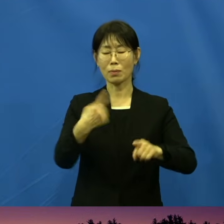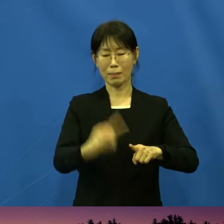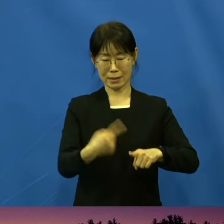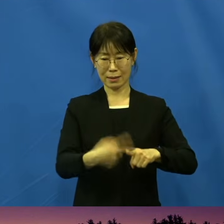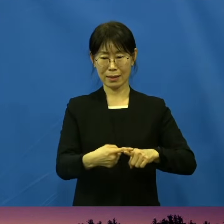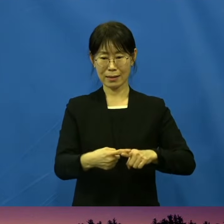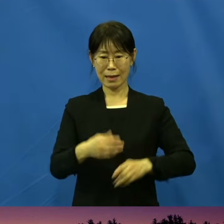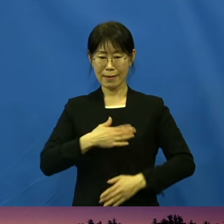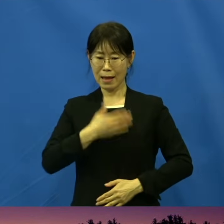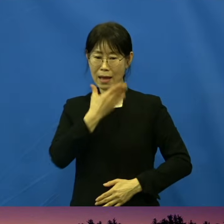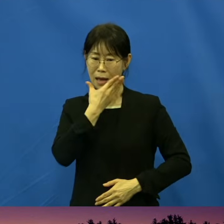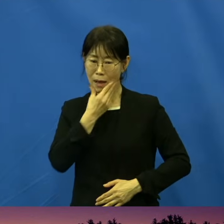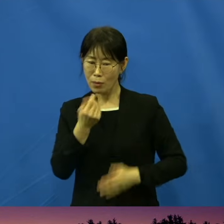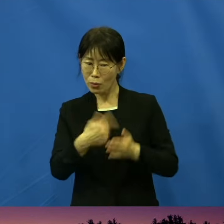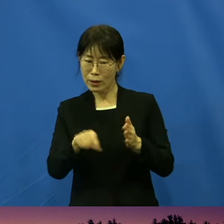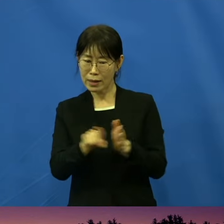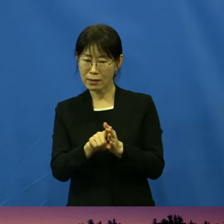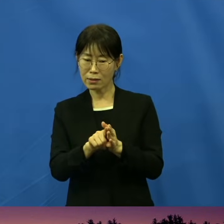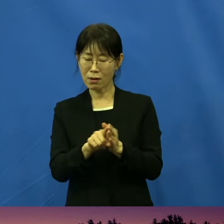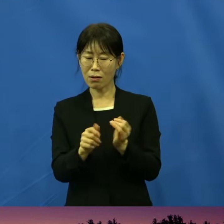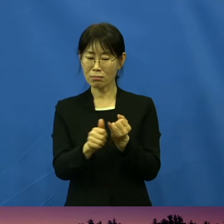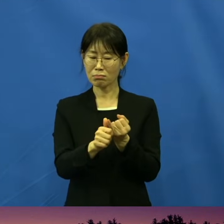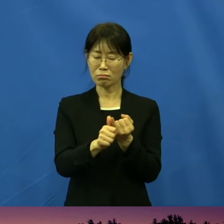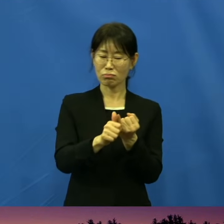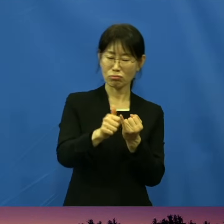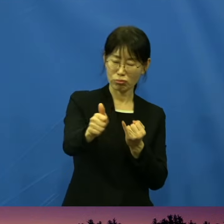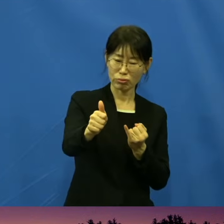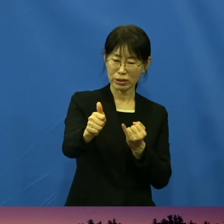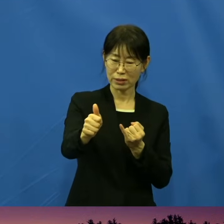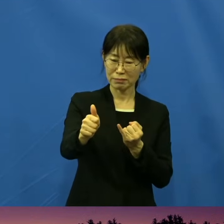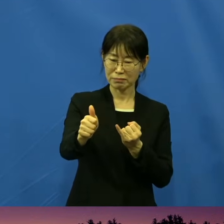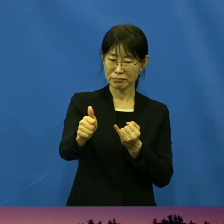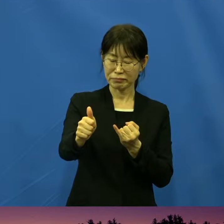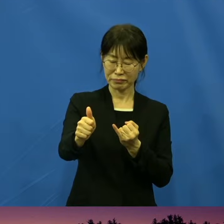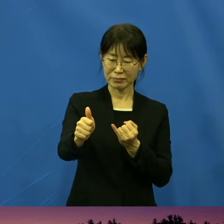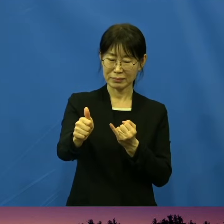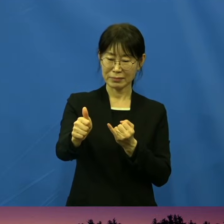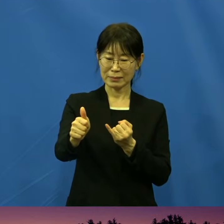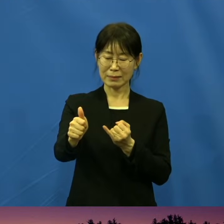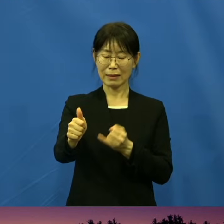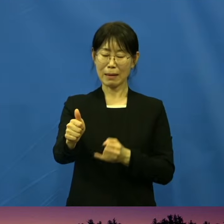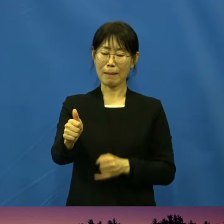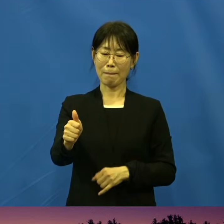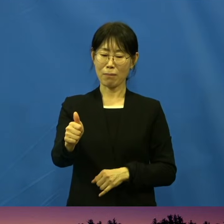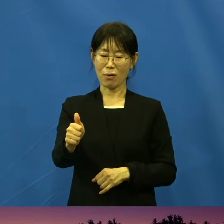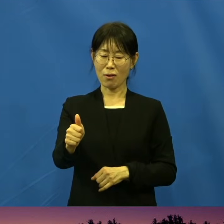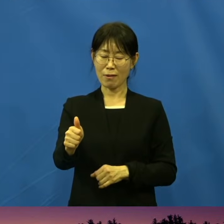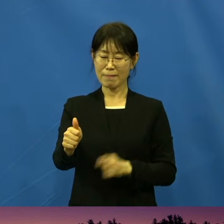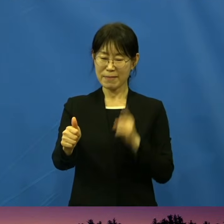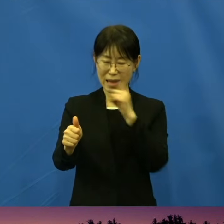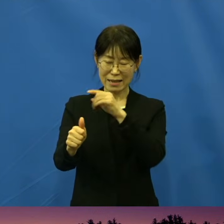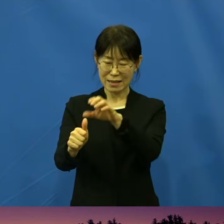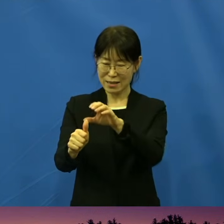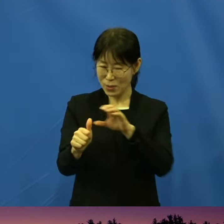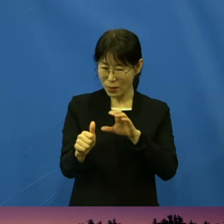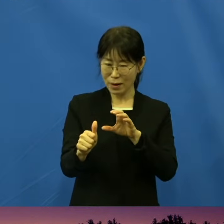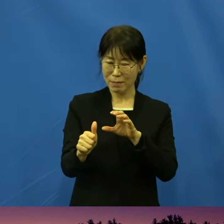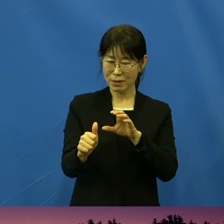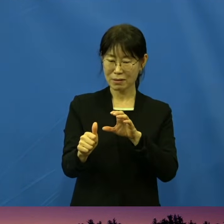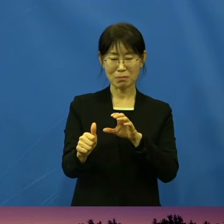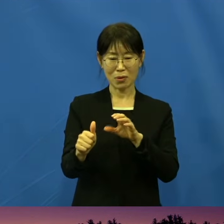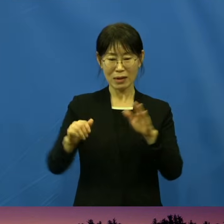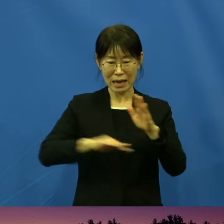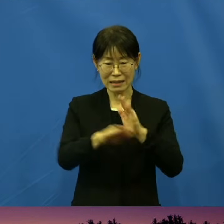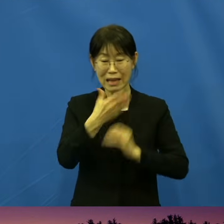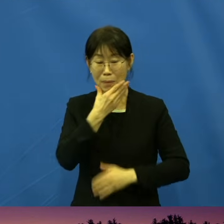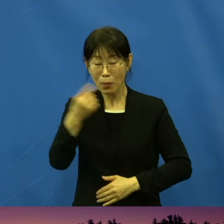자기의 행복을 위해서 상대를 이용하고 도구화시키려고 하면 그게, 여러분, 그 가정이 제대로 돌아가겠어요,